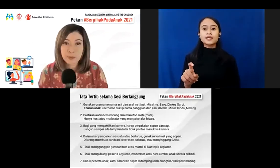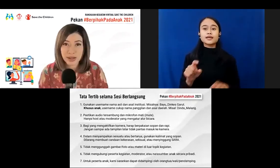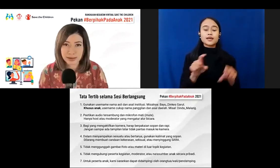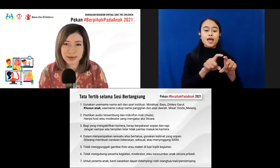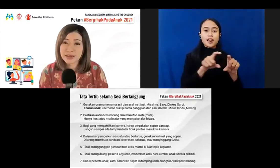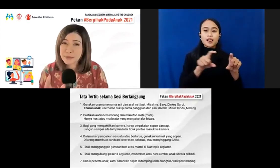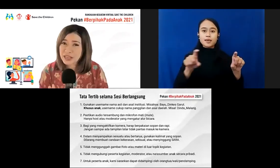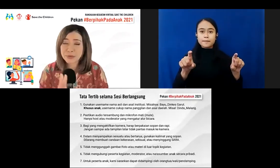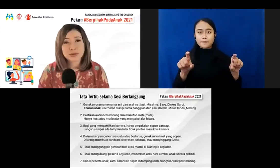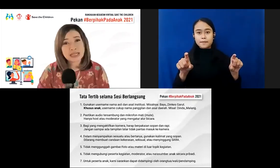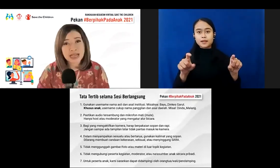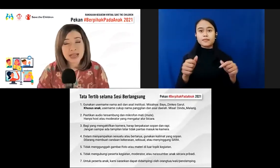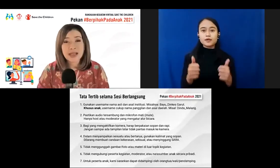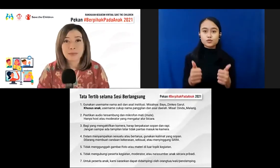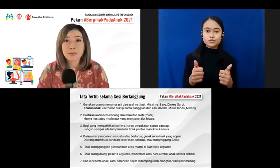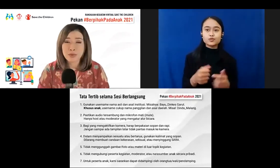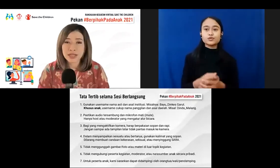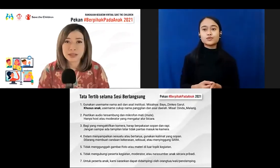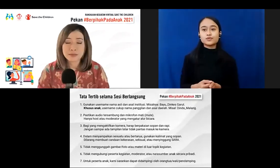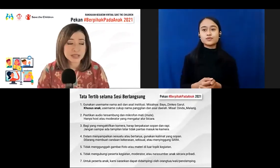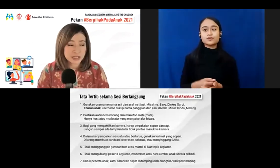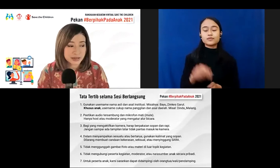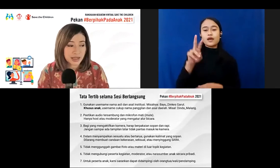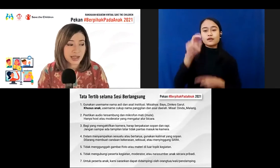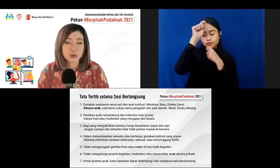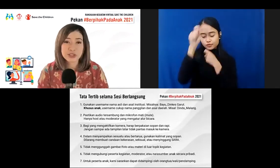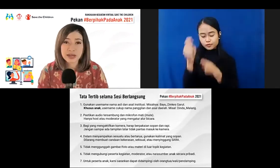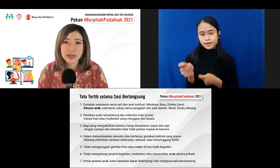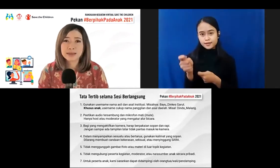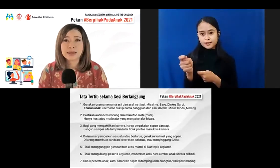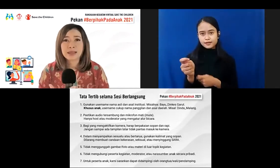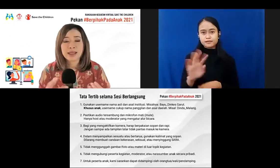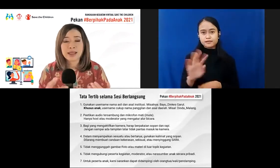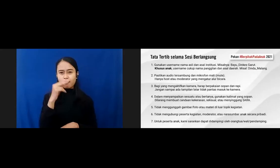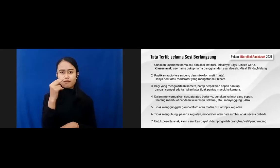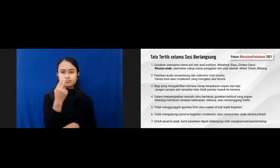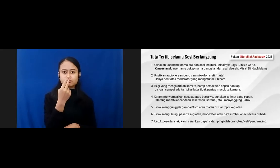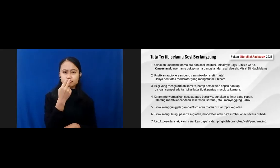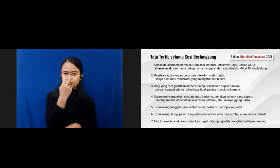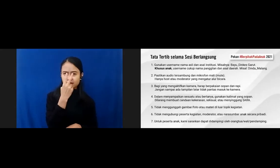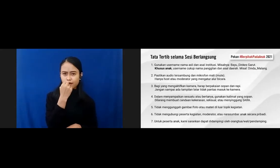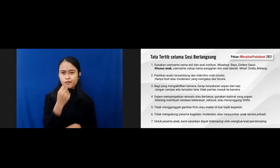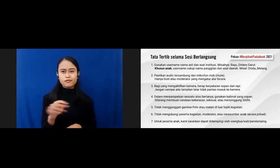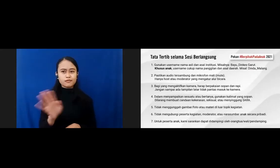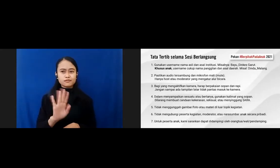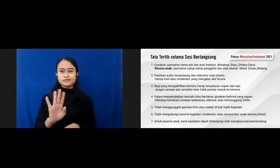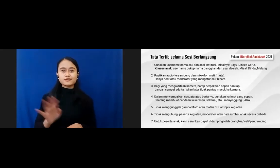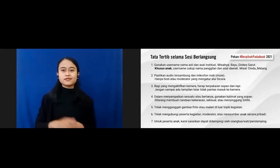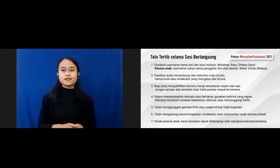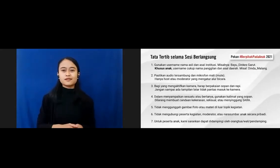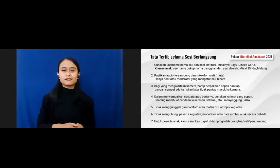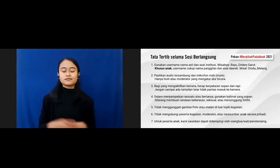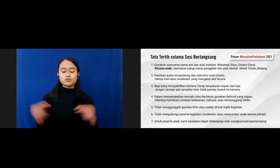sopan. Dan kami harap untuk tidak membuat bercandaan atau candaan terkait kekerasan seksual